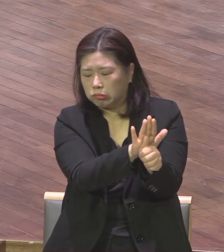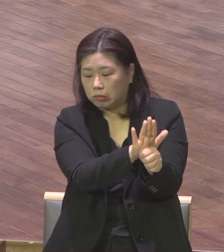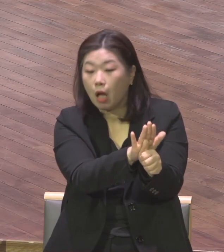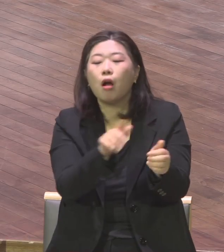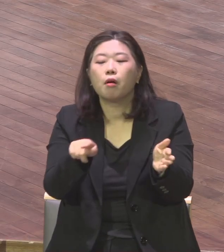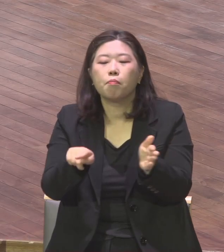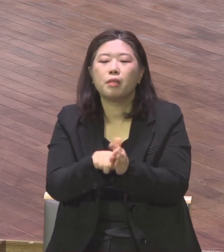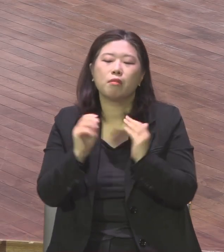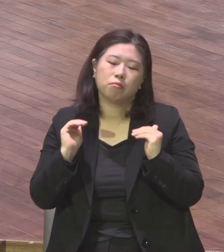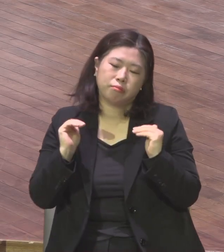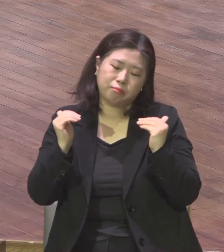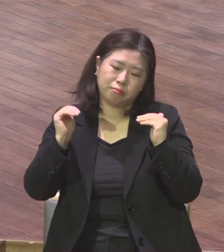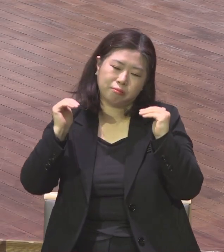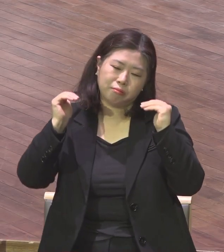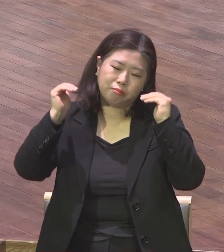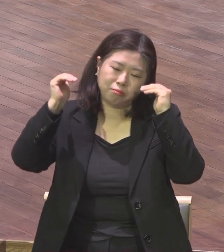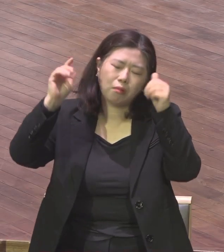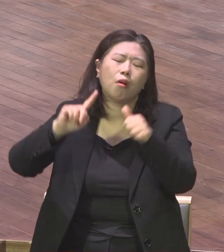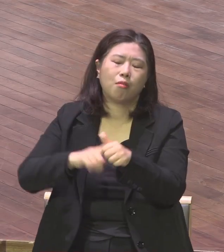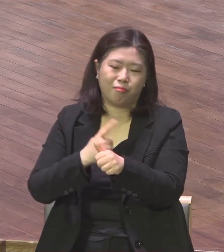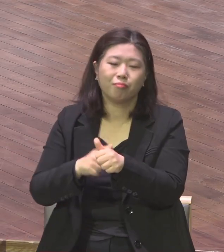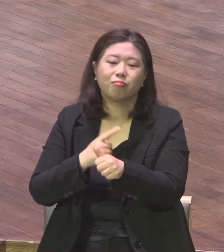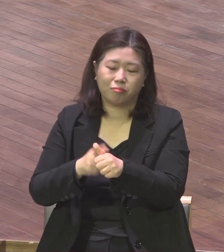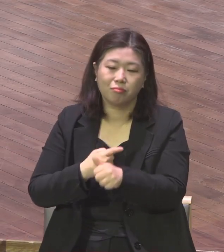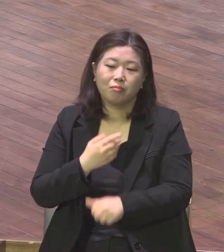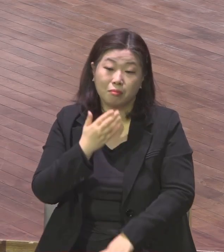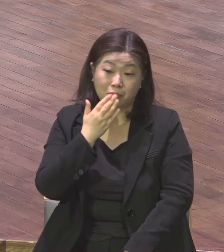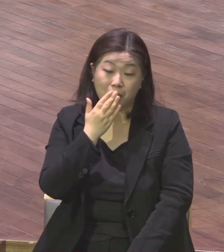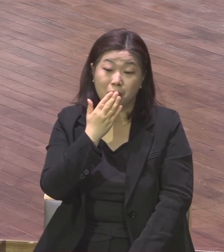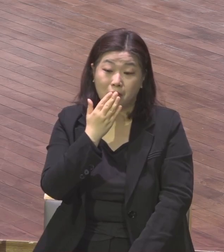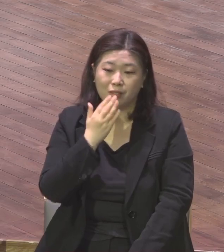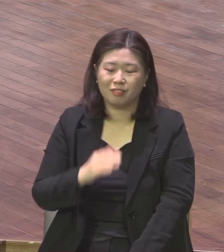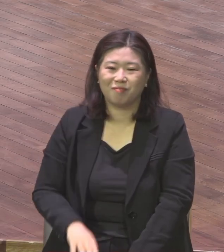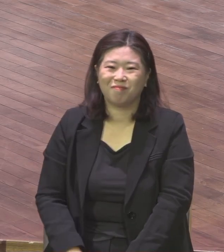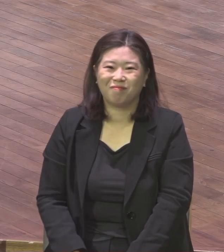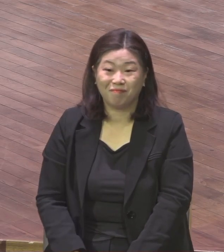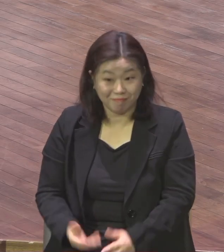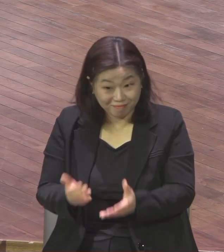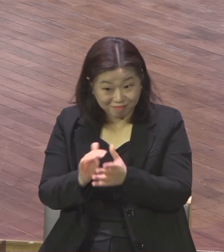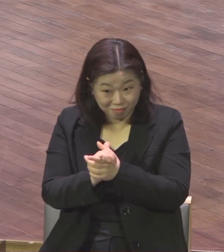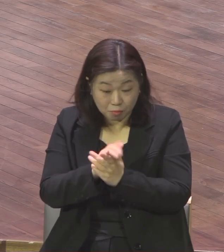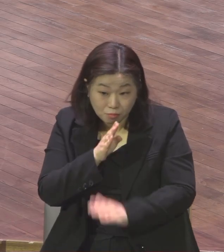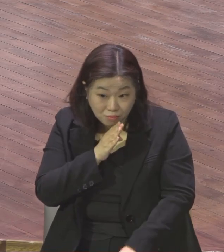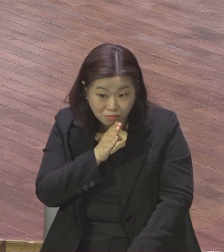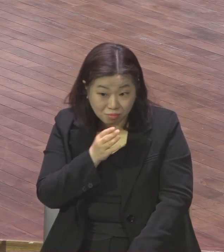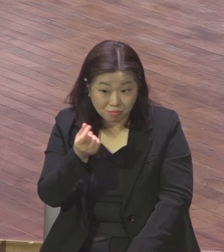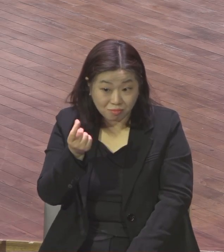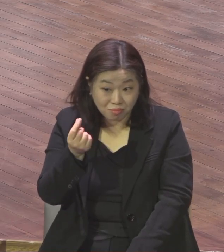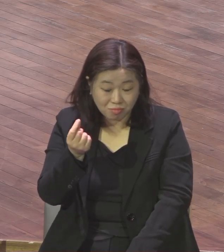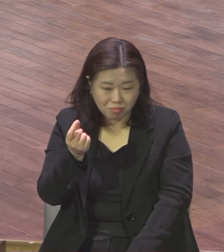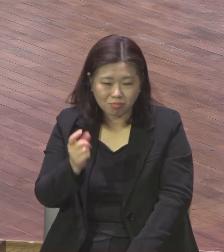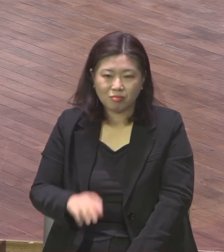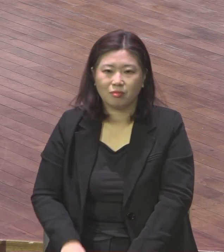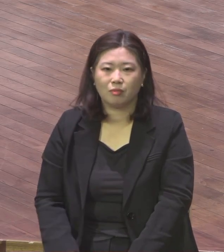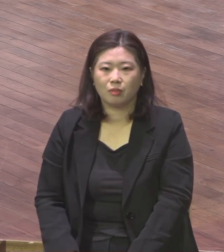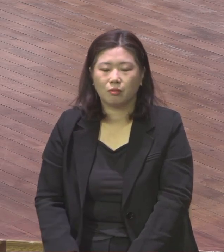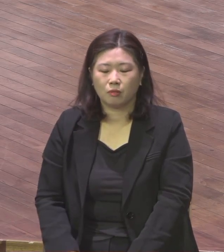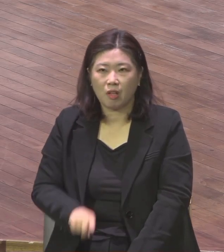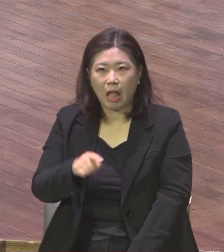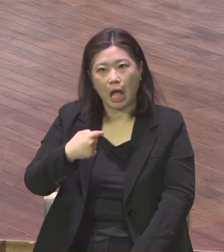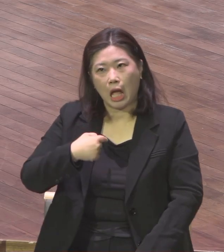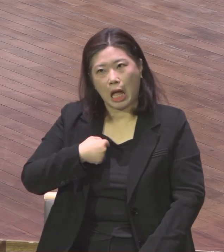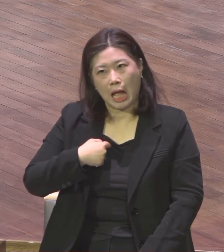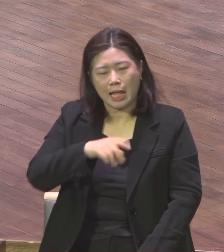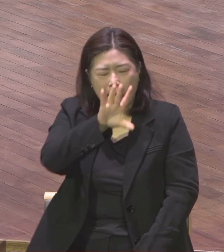이제 하나님이 최고로 기뻐하는 영적 성숙이 일어나는 기도죠. 아멘. 이런 기도를 매일 해야 돼.